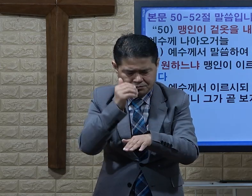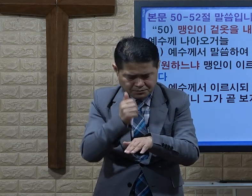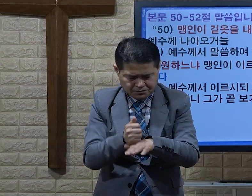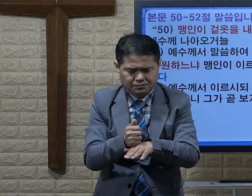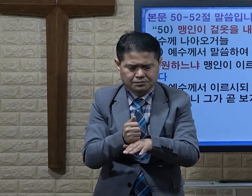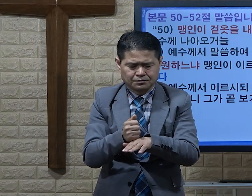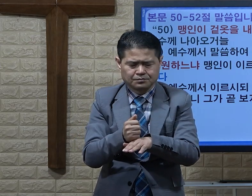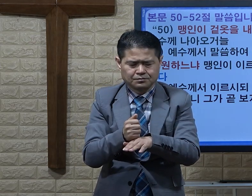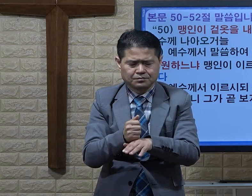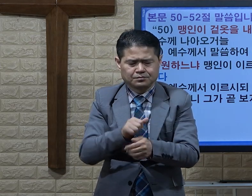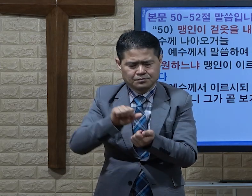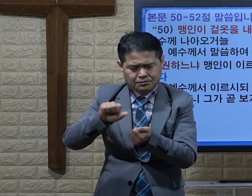장성하여서